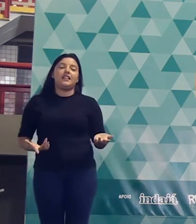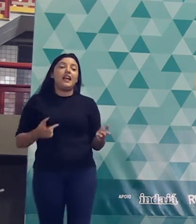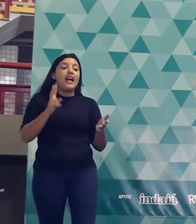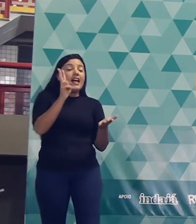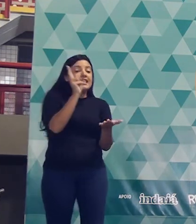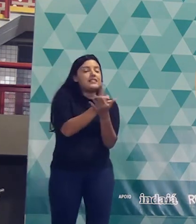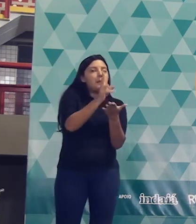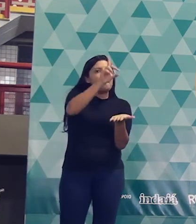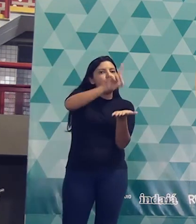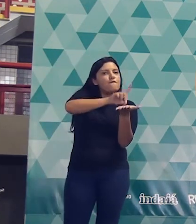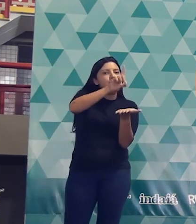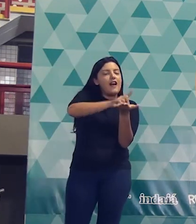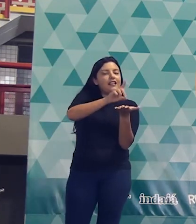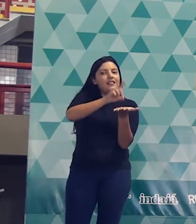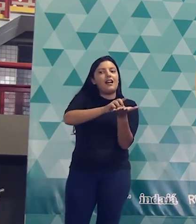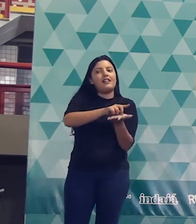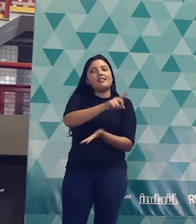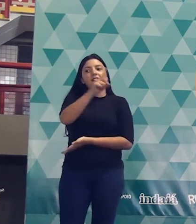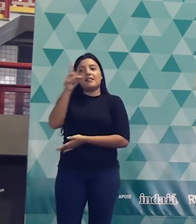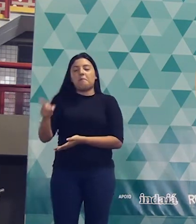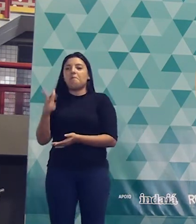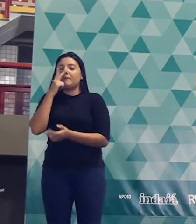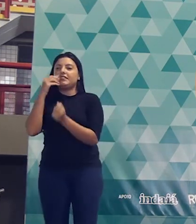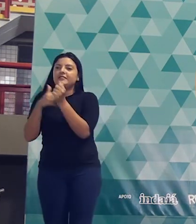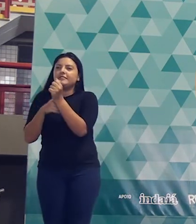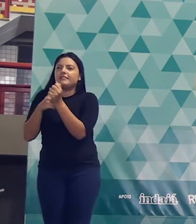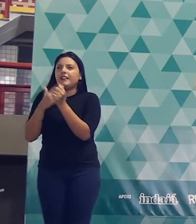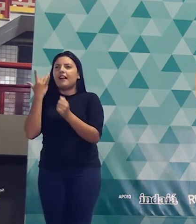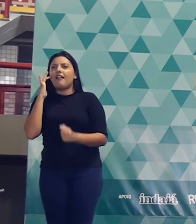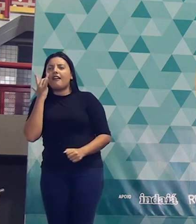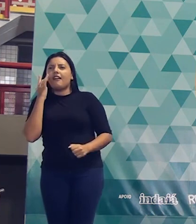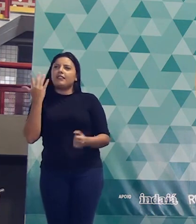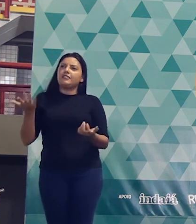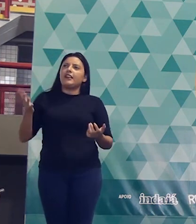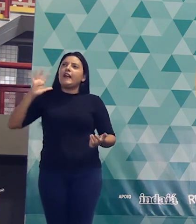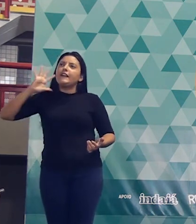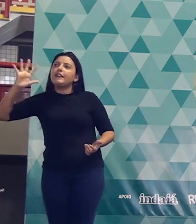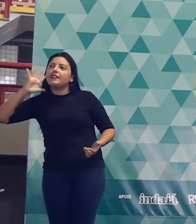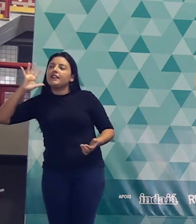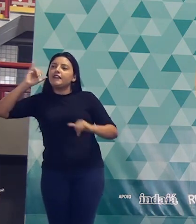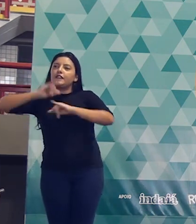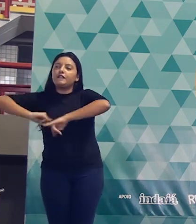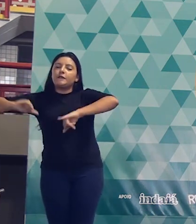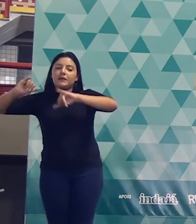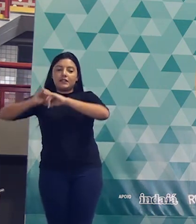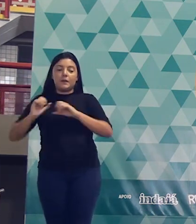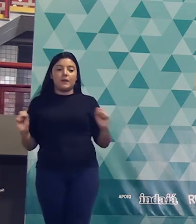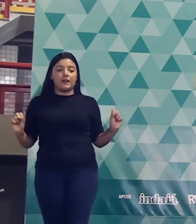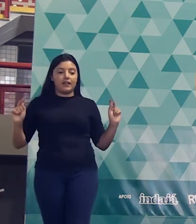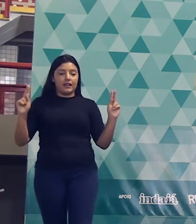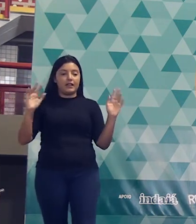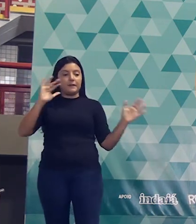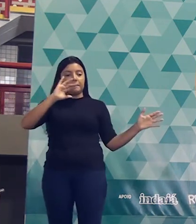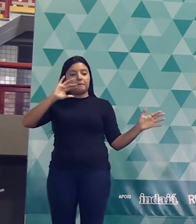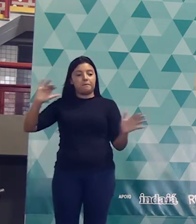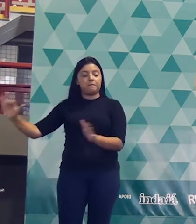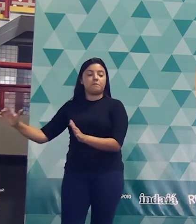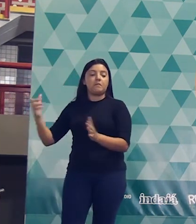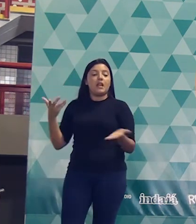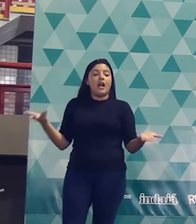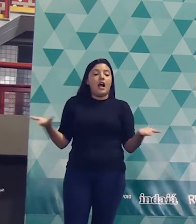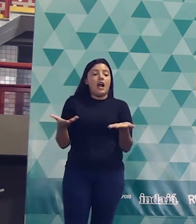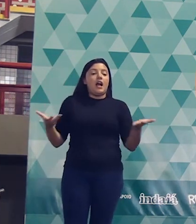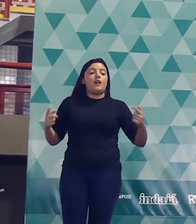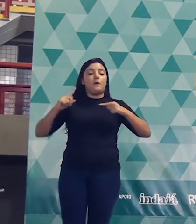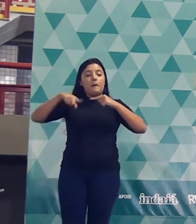como dar errado. Subentendido é uma insinuação por trás de uma informação feita, tá? Vamos aí à nossa apostila,